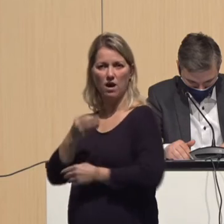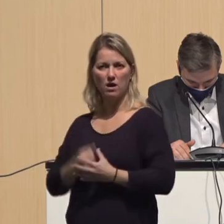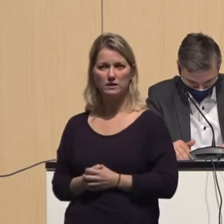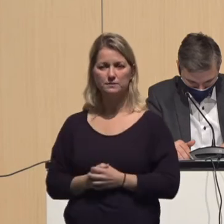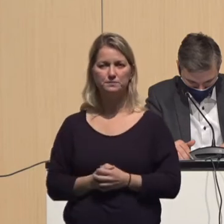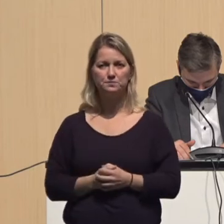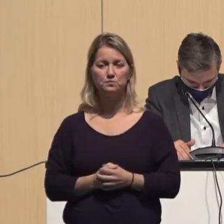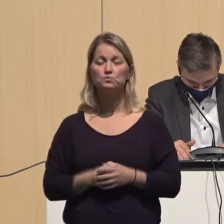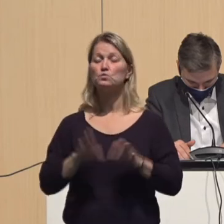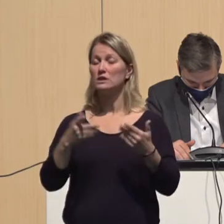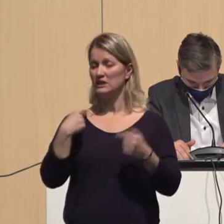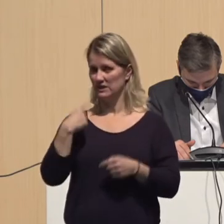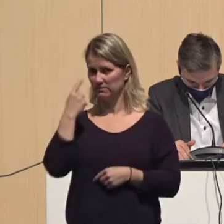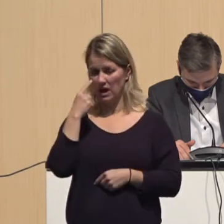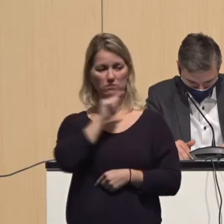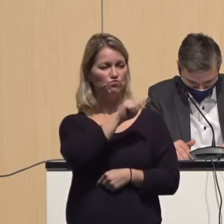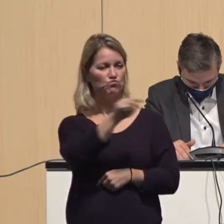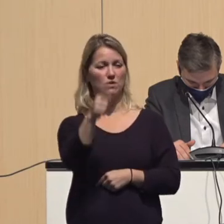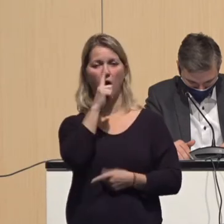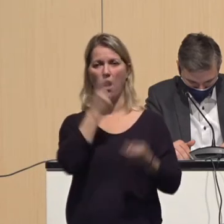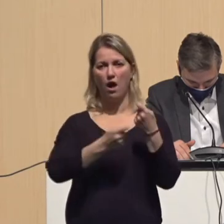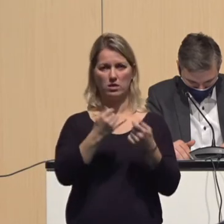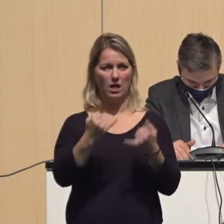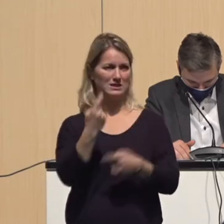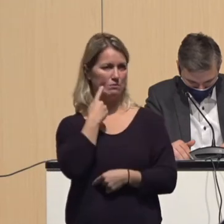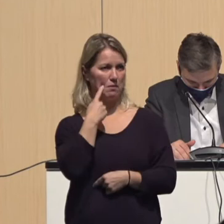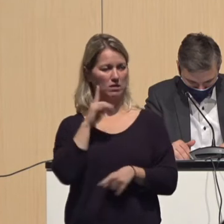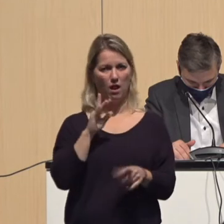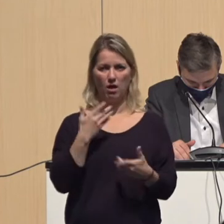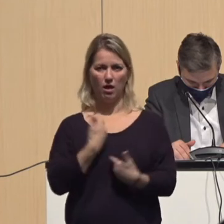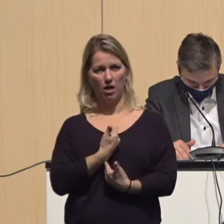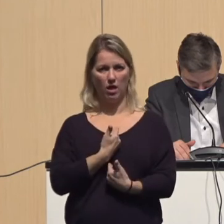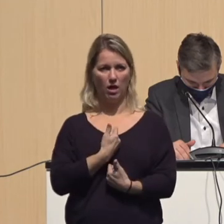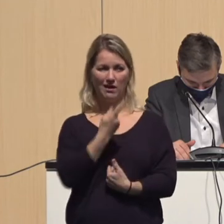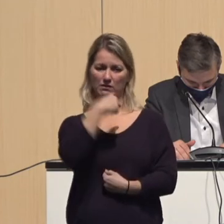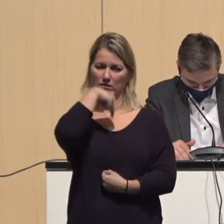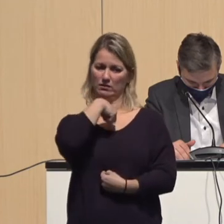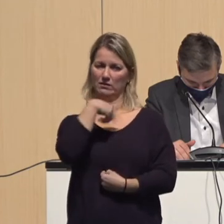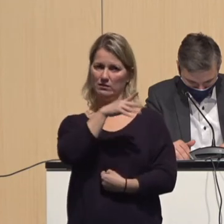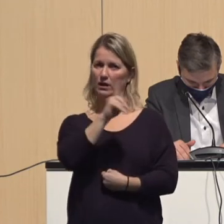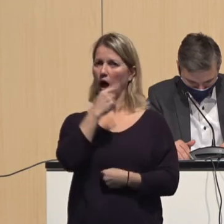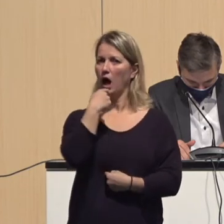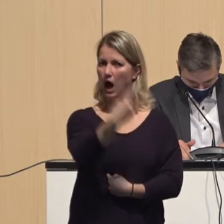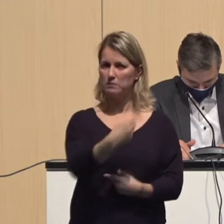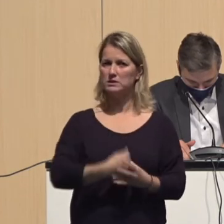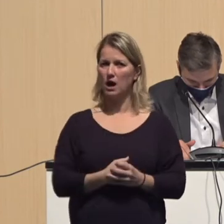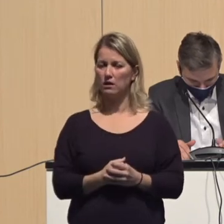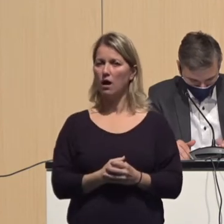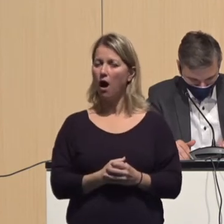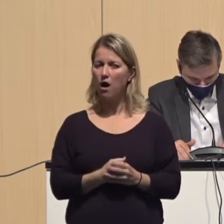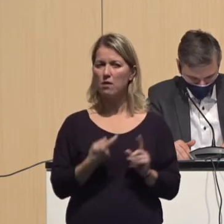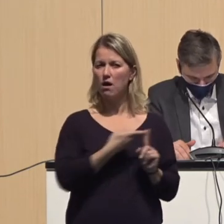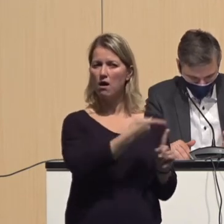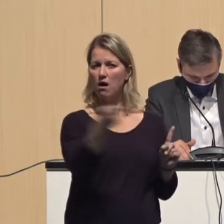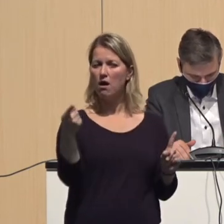durchaus Händlerinnen und Händler sehr verunsichert sind und auch absagen. Wie viele von den Händlerinnen und